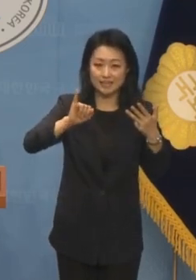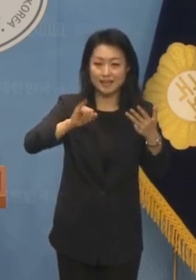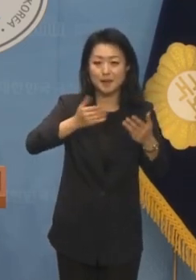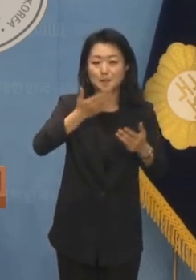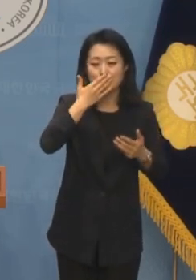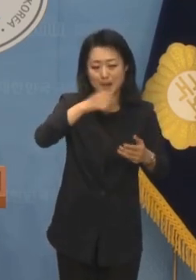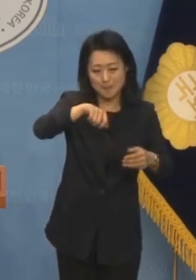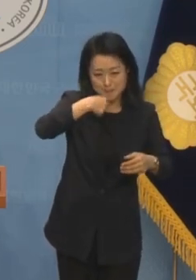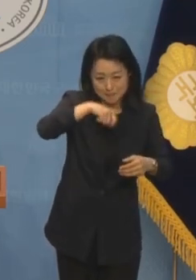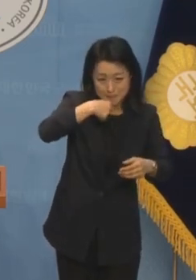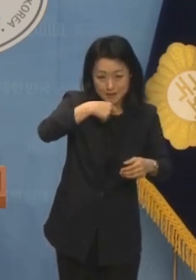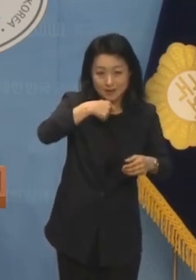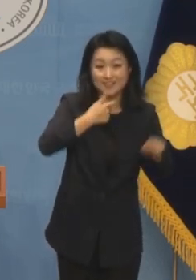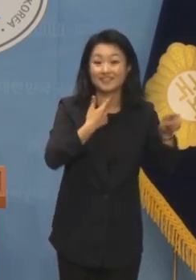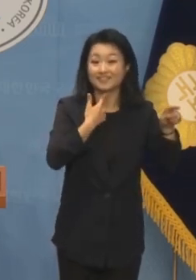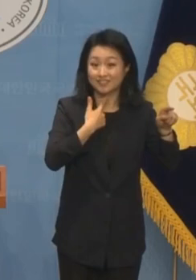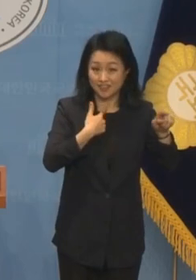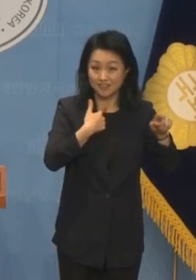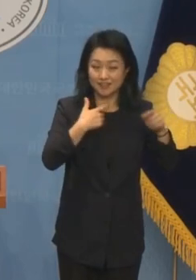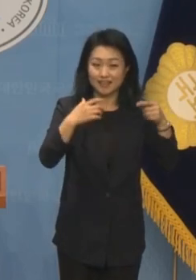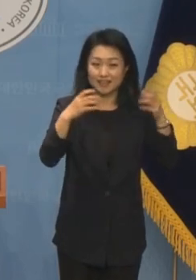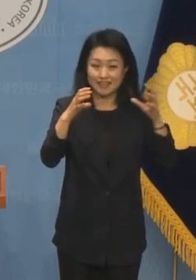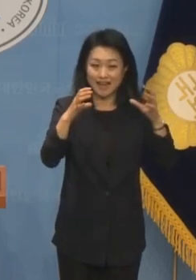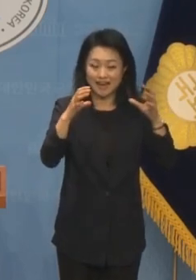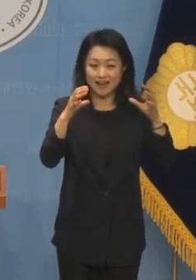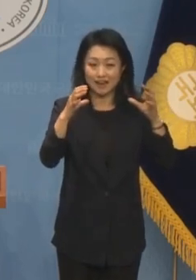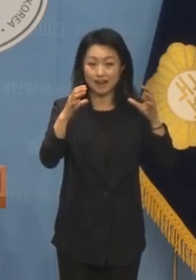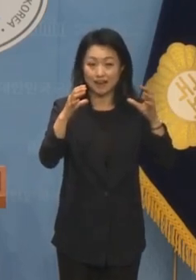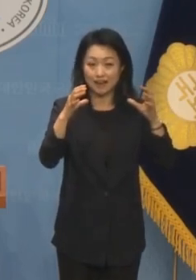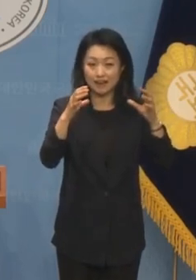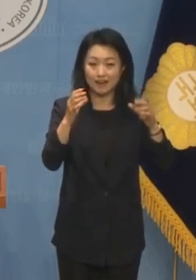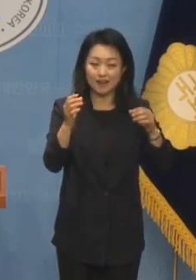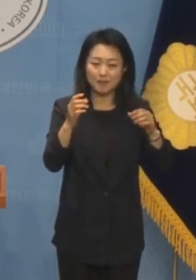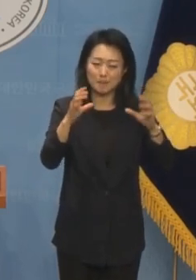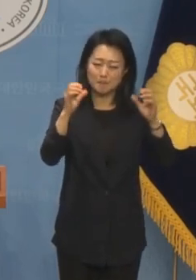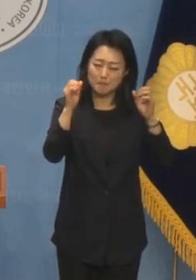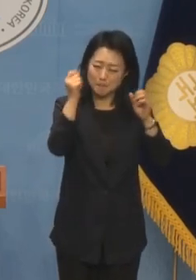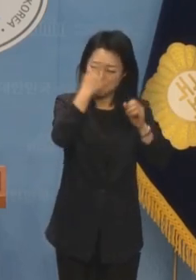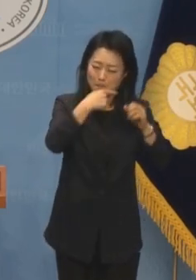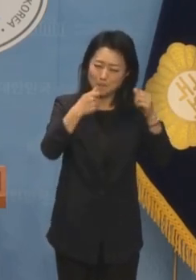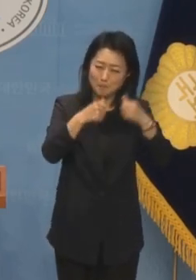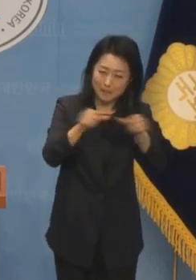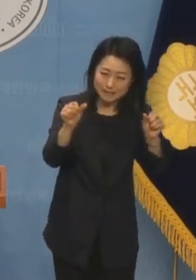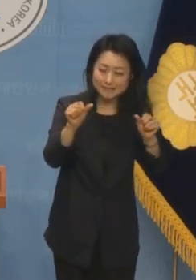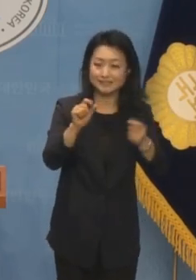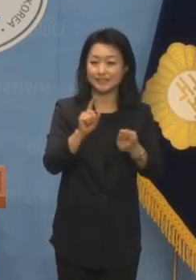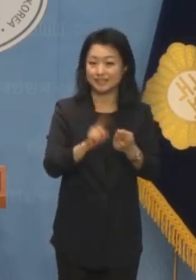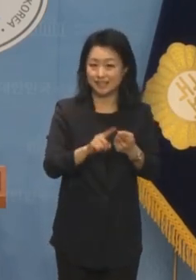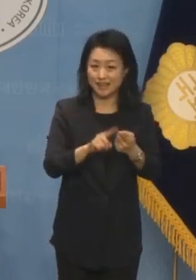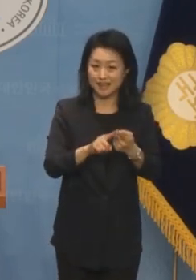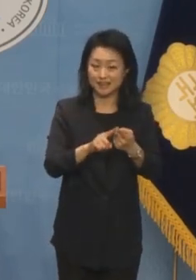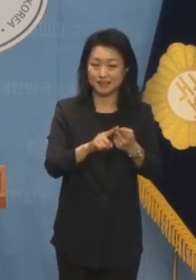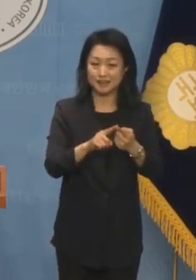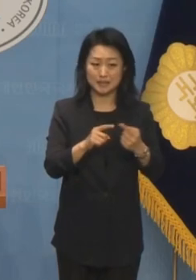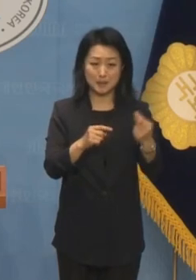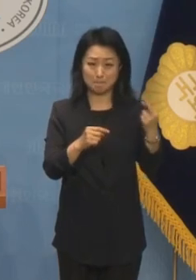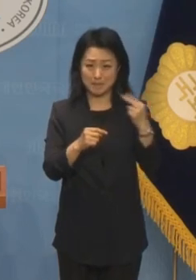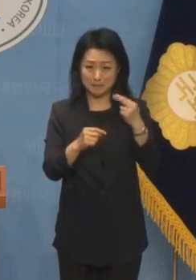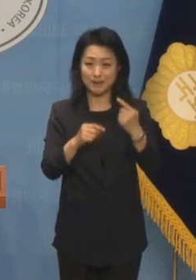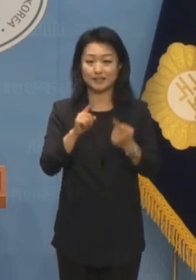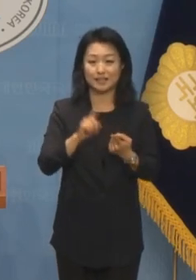망신의 외교 참사에 대한 상식적인 비판들에 대해 우리 스스로 수준을 떨어뜨리는